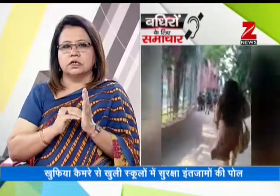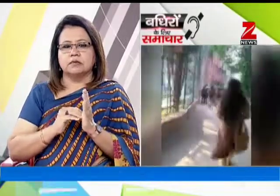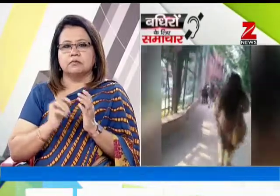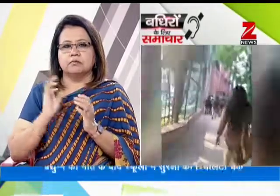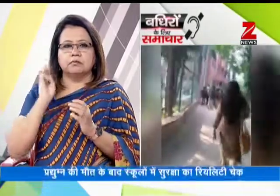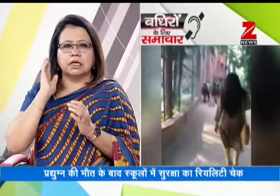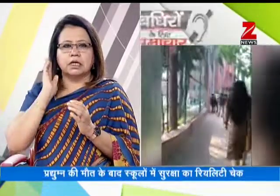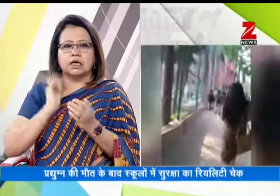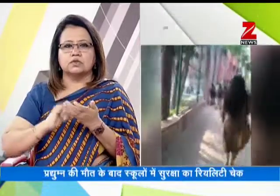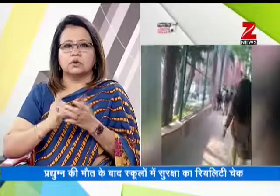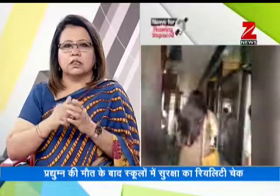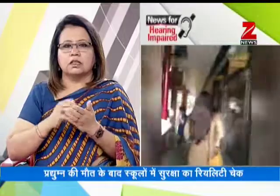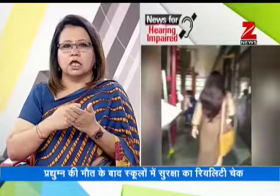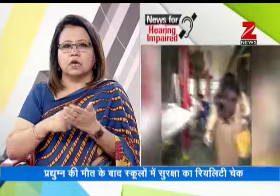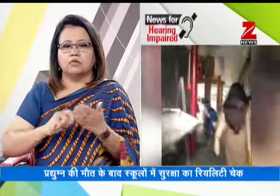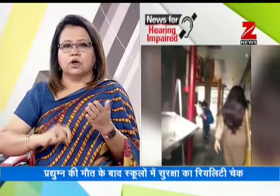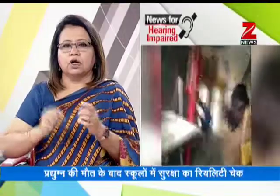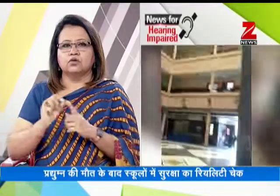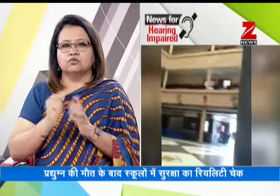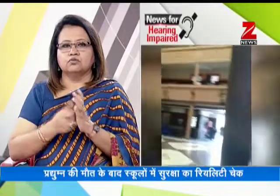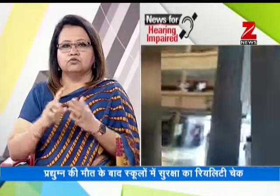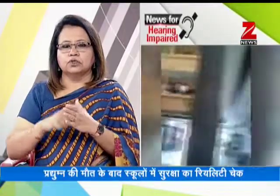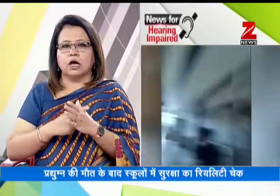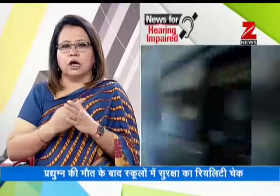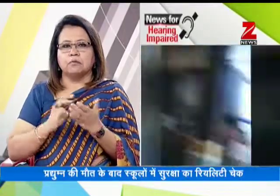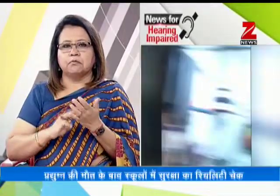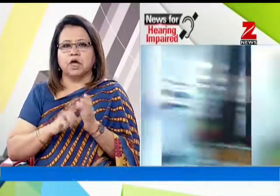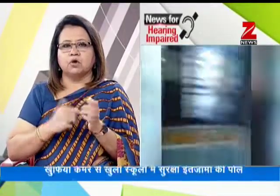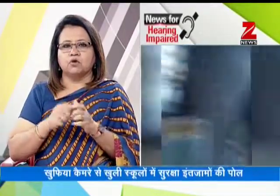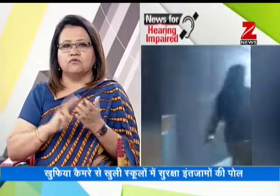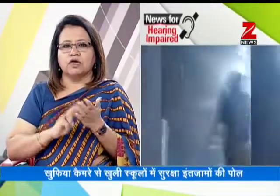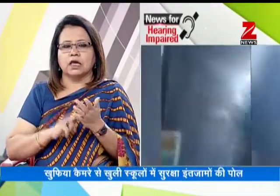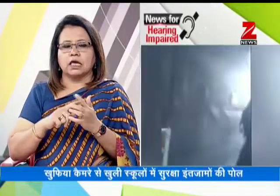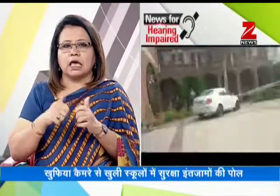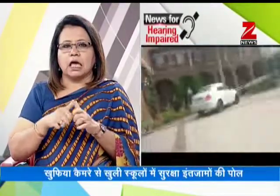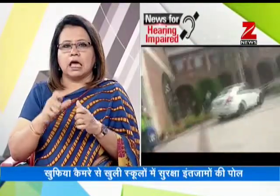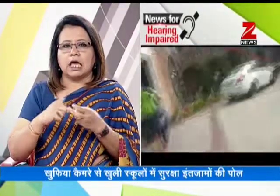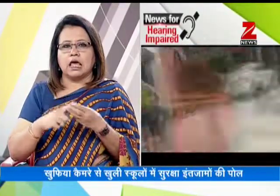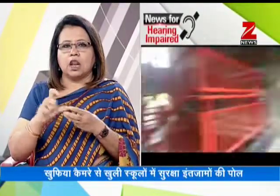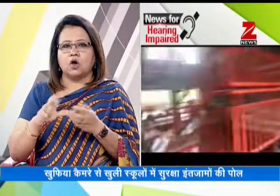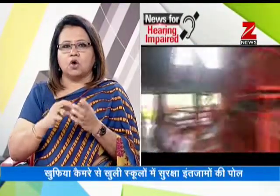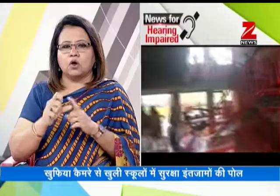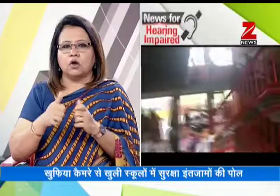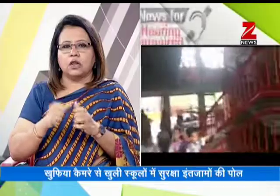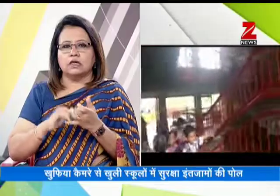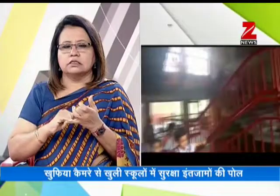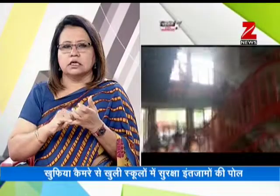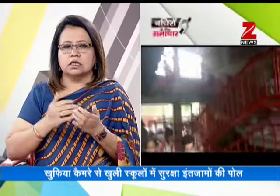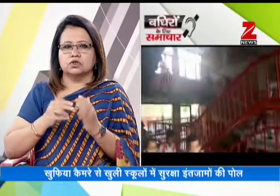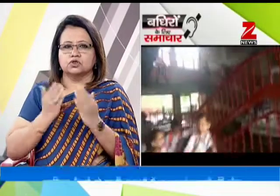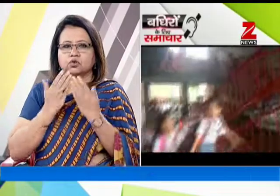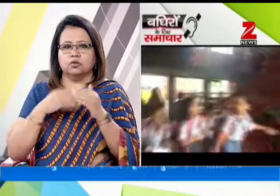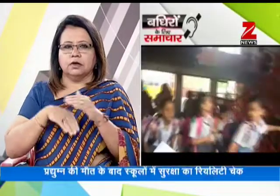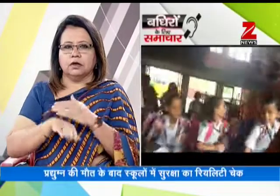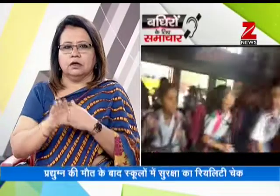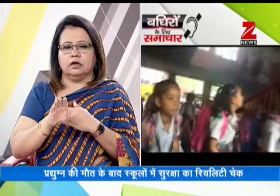जी मीडिया संवाददाता पूजा मक्कड़ मयूर विहार के एल्कॉन और एएसएन स्कूल गई। वो बिना रोक टोक के